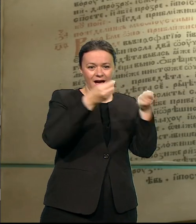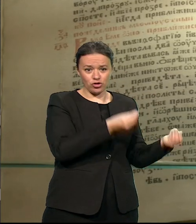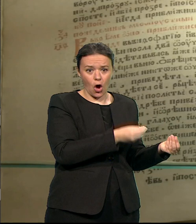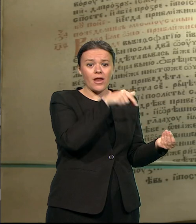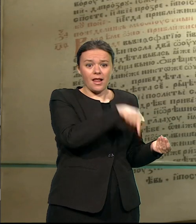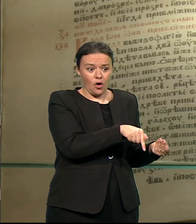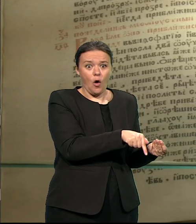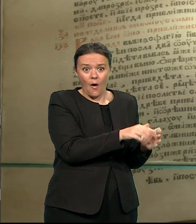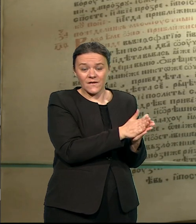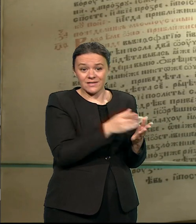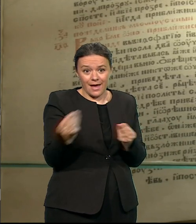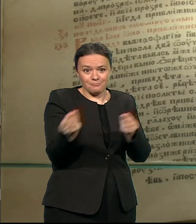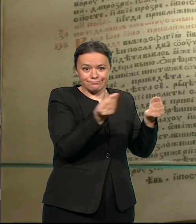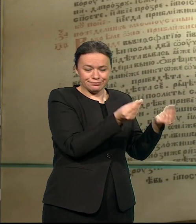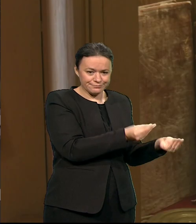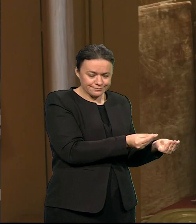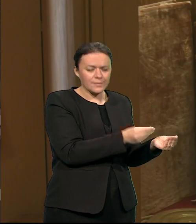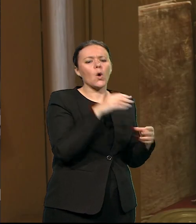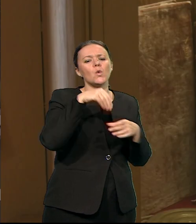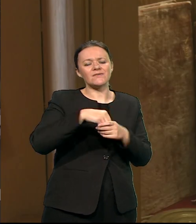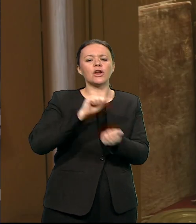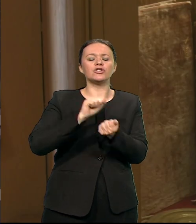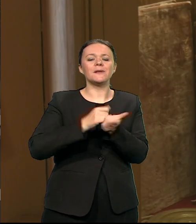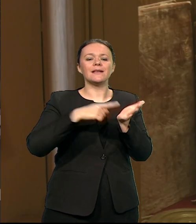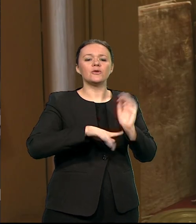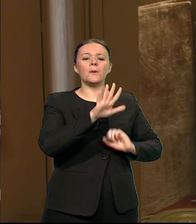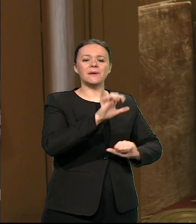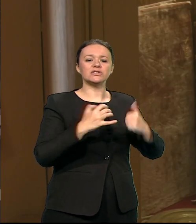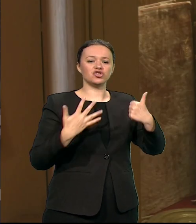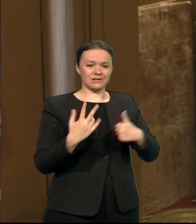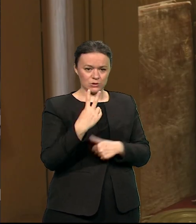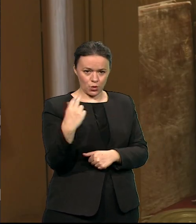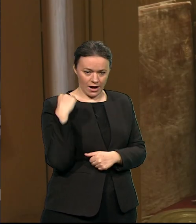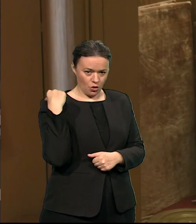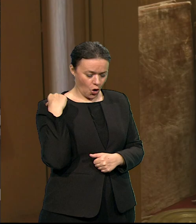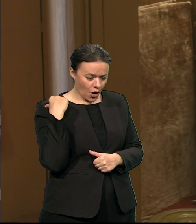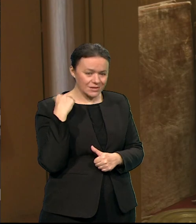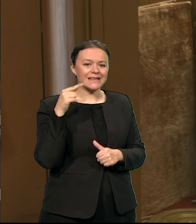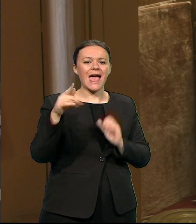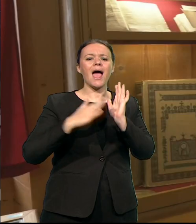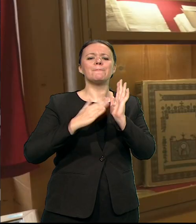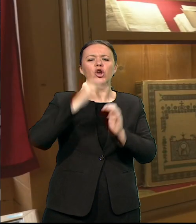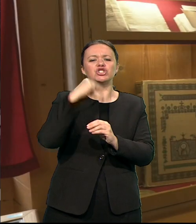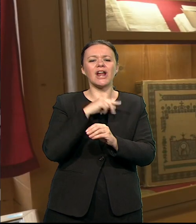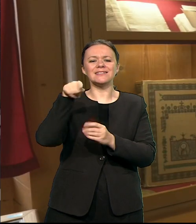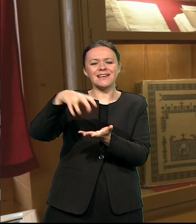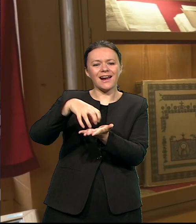Doneseno je ovde, odnosno odštampano je 1562. godine, doneseno iz Mrkšine